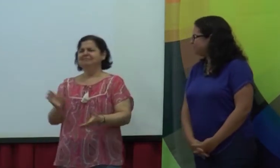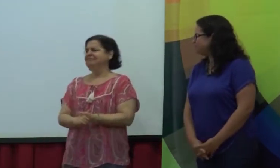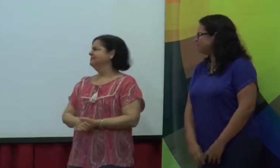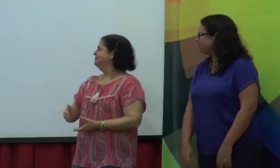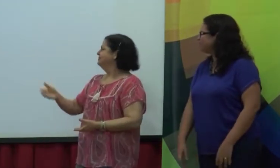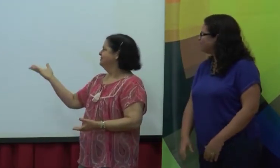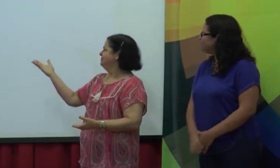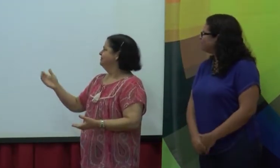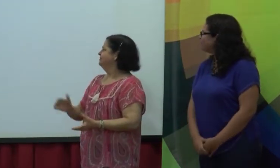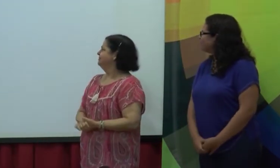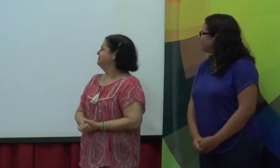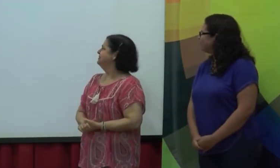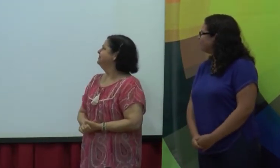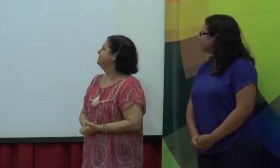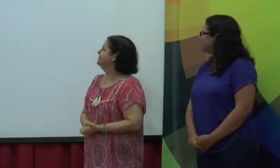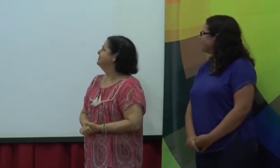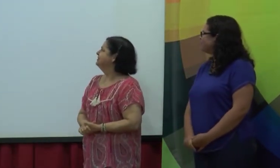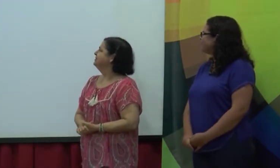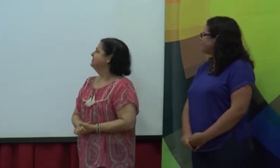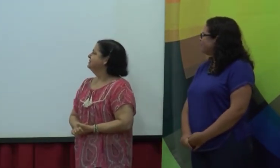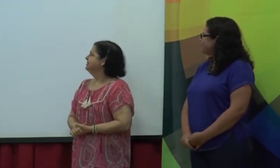Espiritismo? Vamos tentar entender.